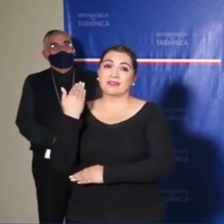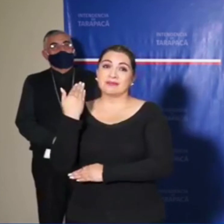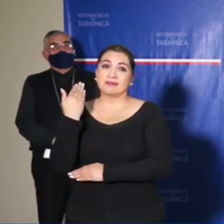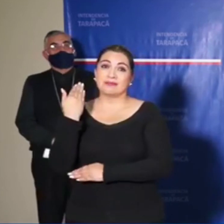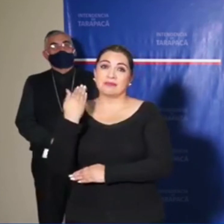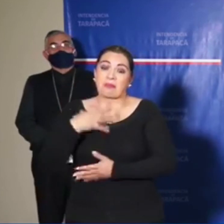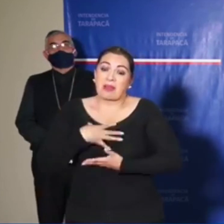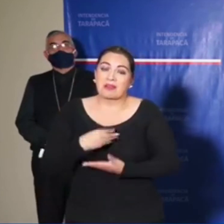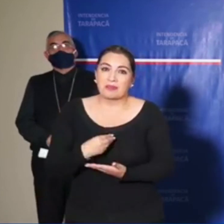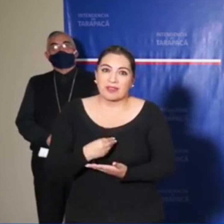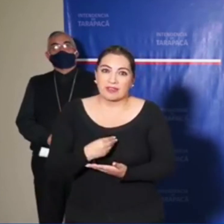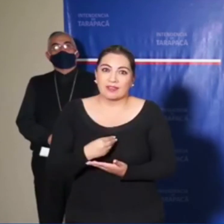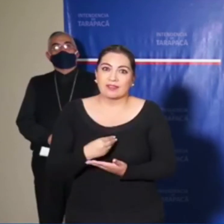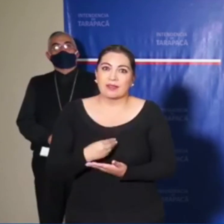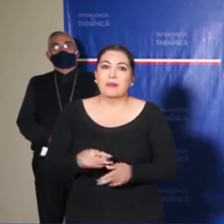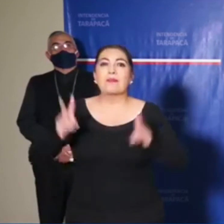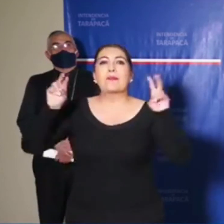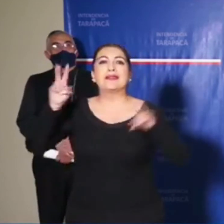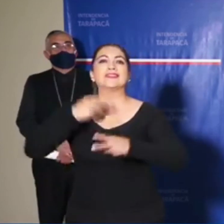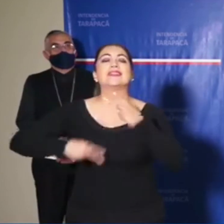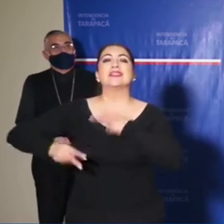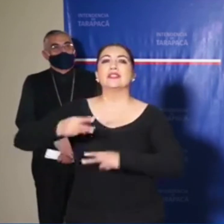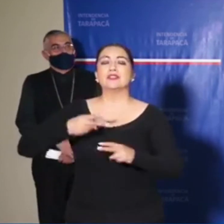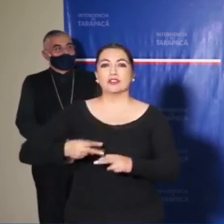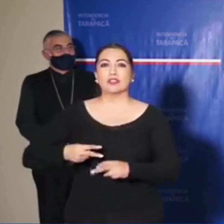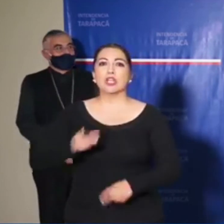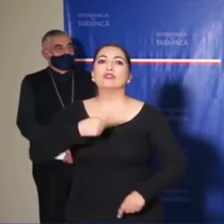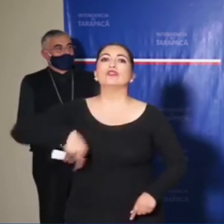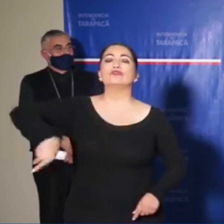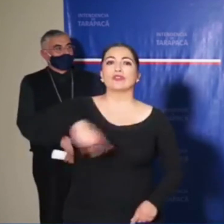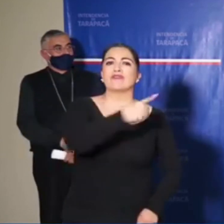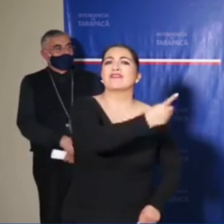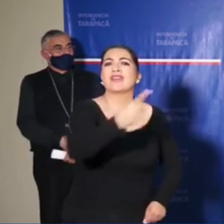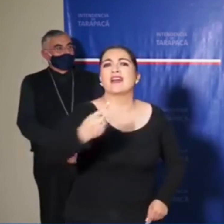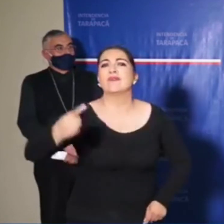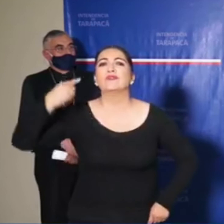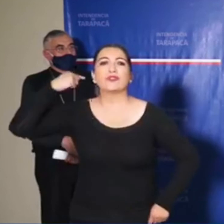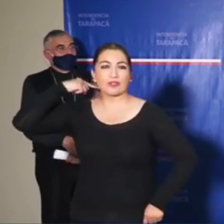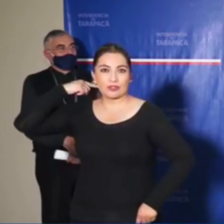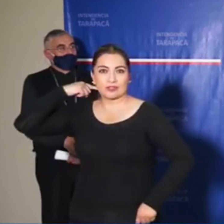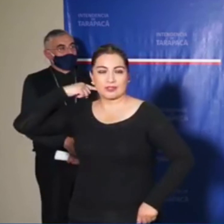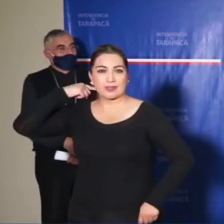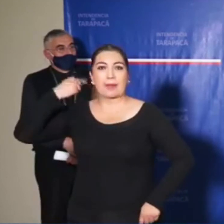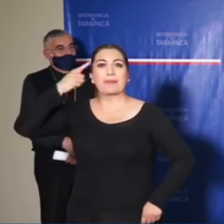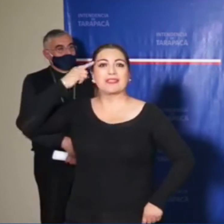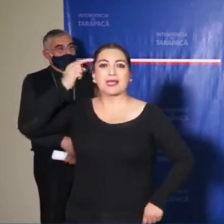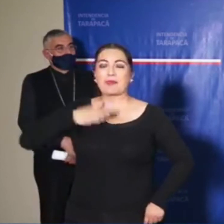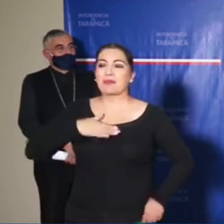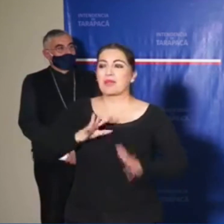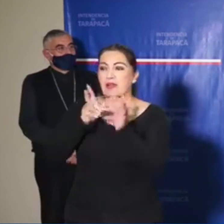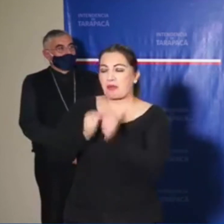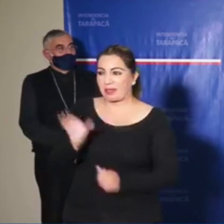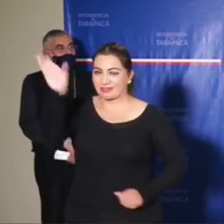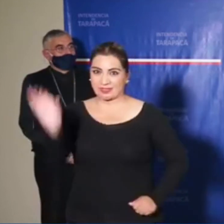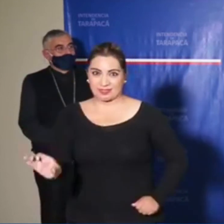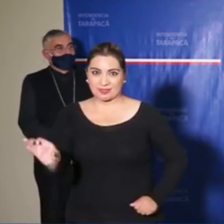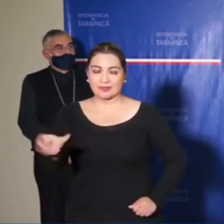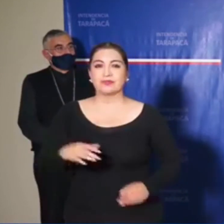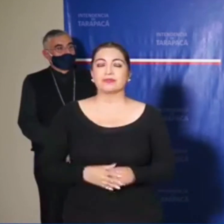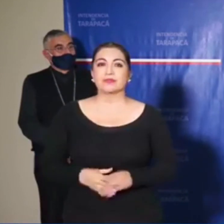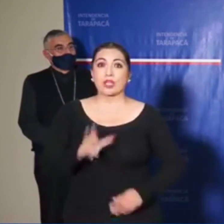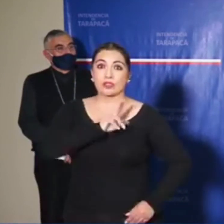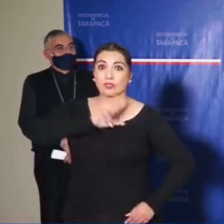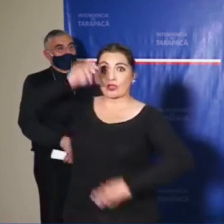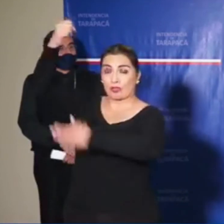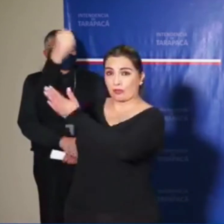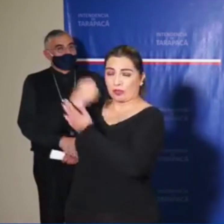alma, pero sí para el contexto histórico de que somos una conciencia colectiva y pensamos en el otro. Dios mediante,